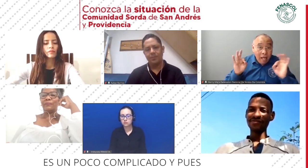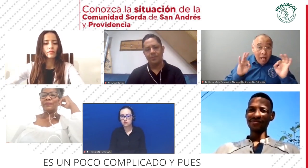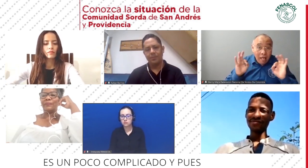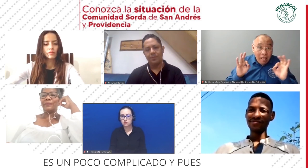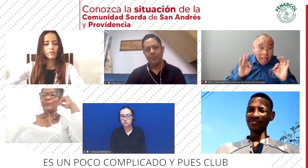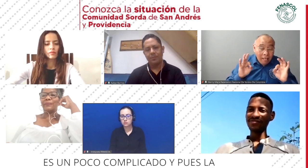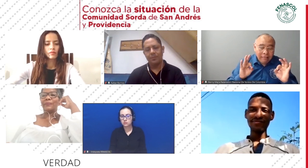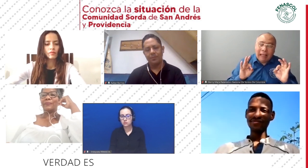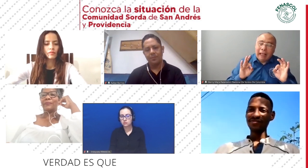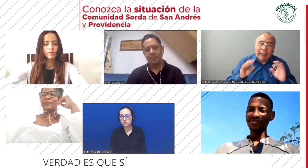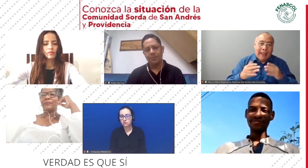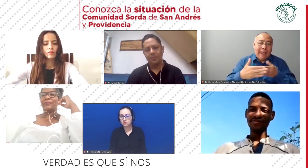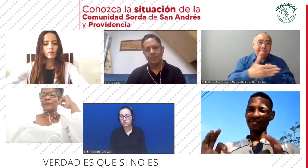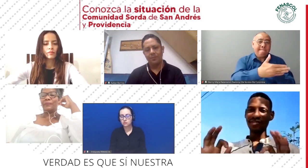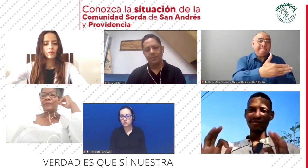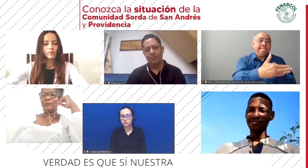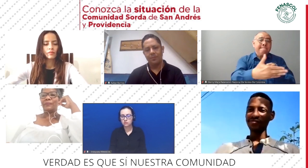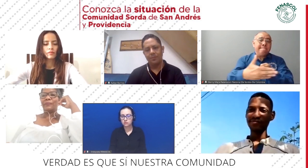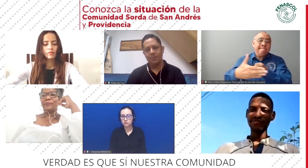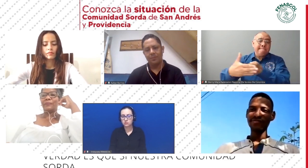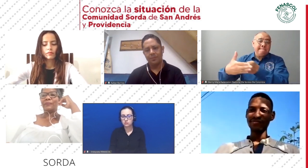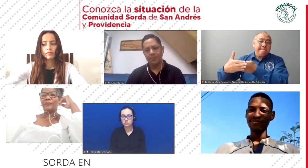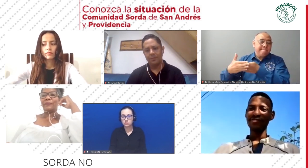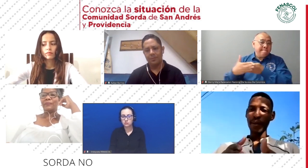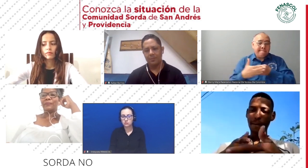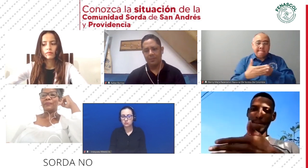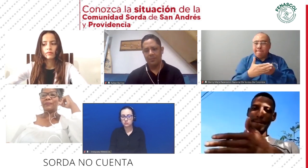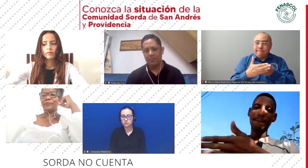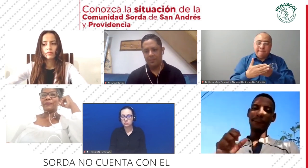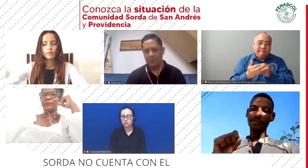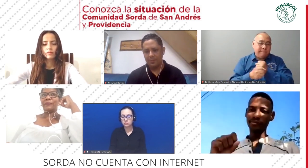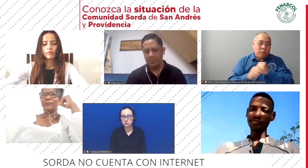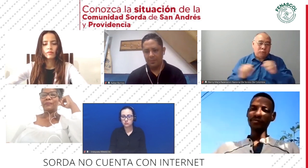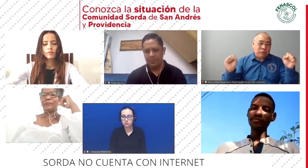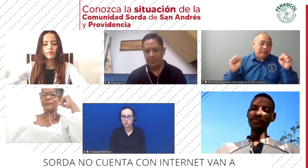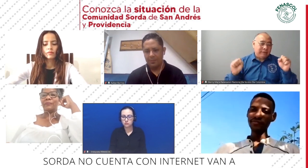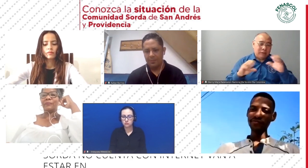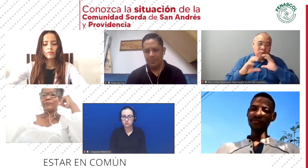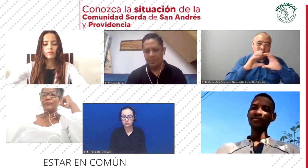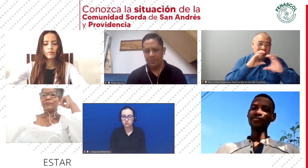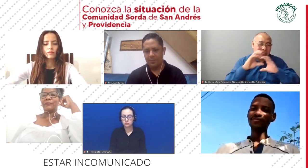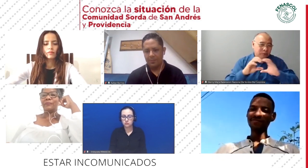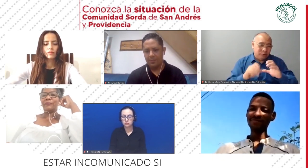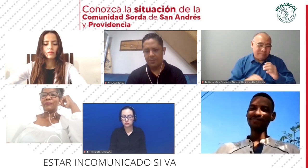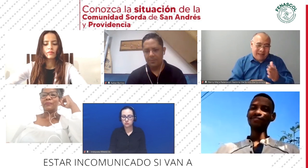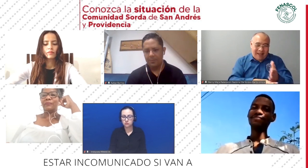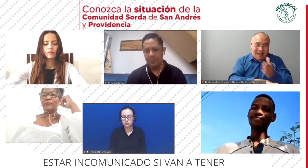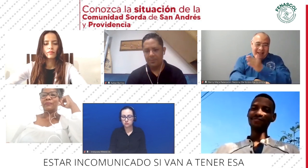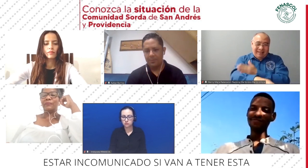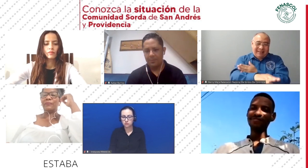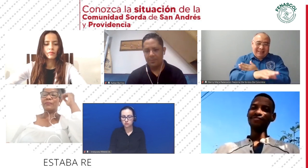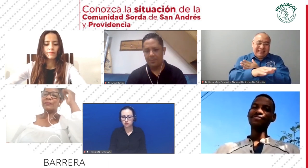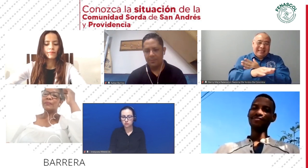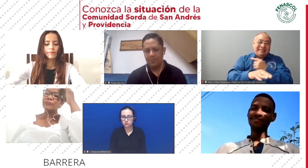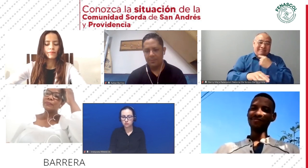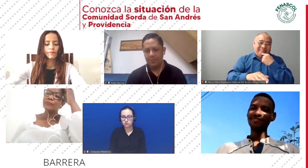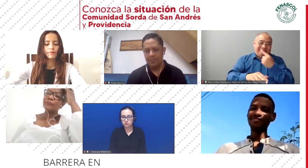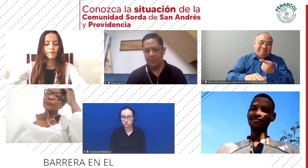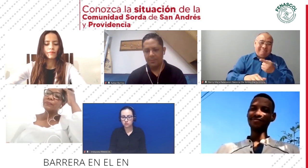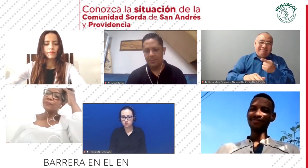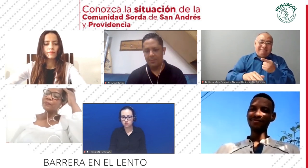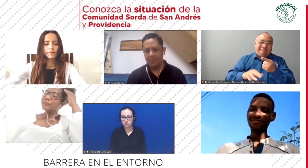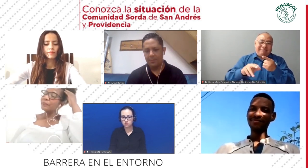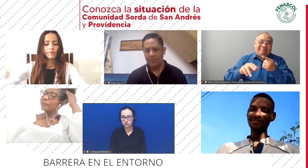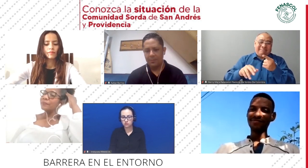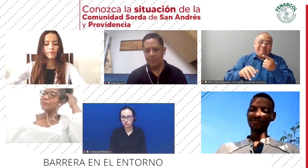y la verdad es que si nuestra comunidad sorda no cuenta con internet van a estar incomunicados y van a tener esta barrera en el